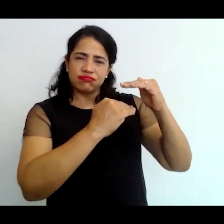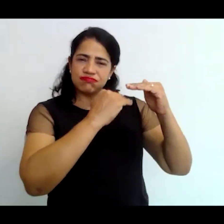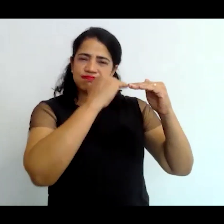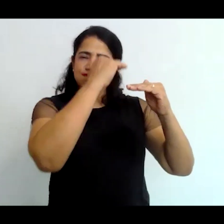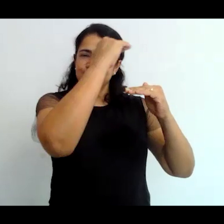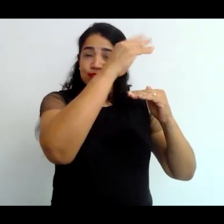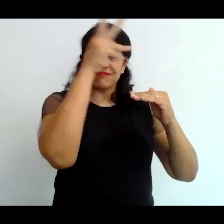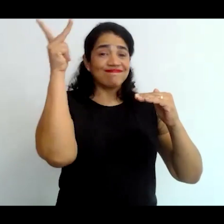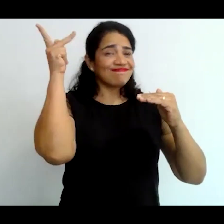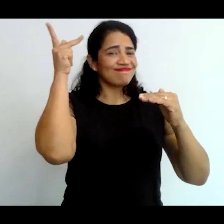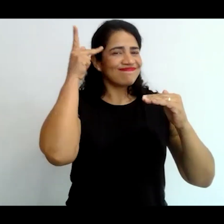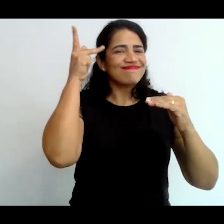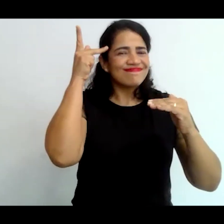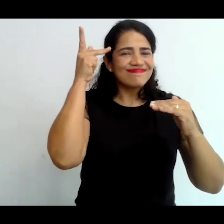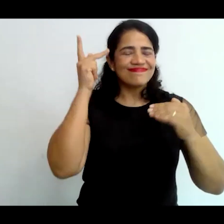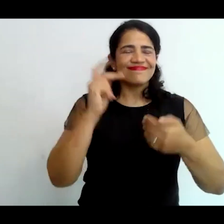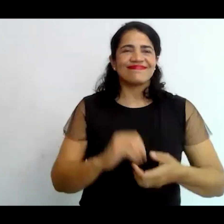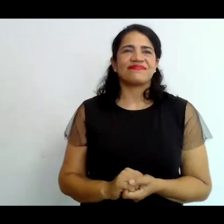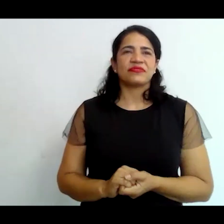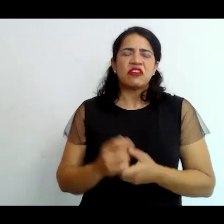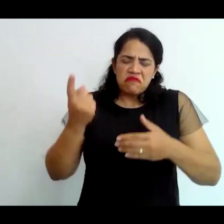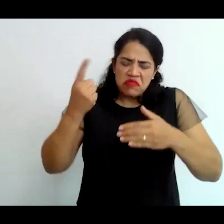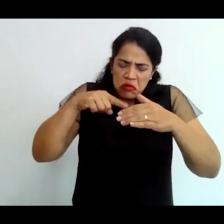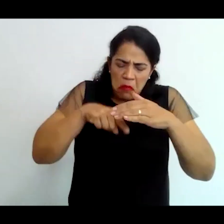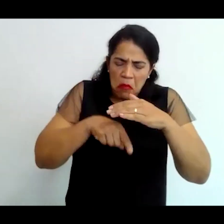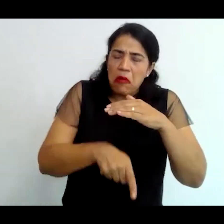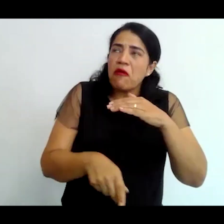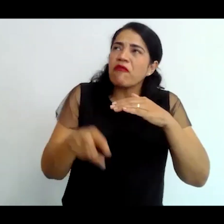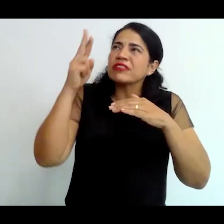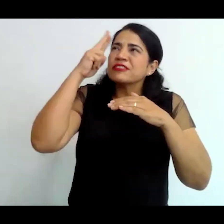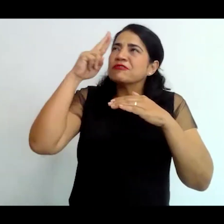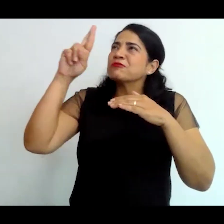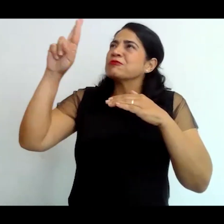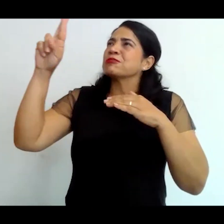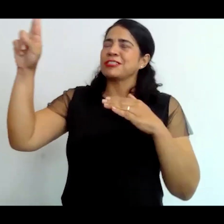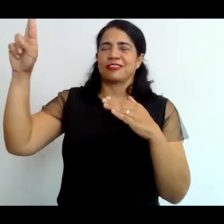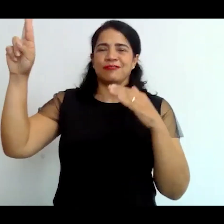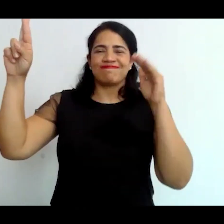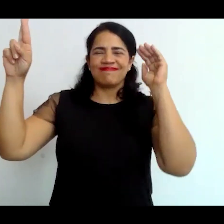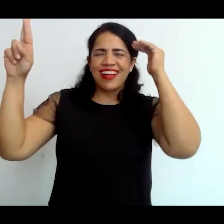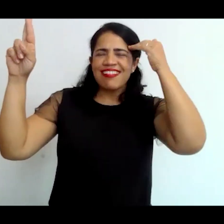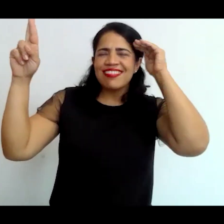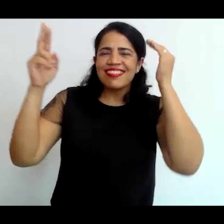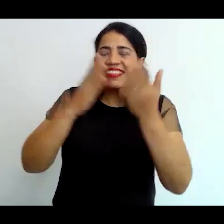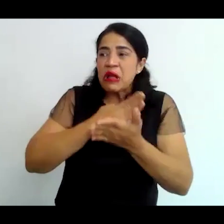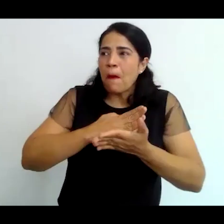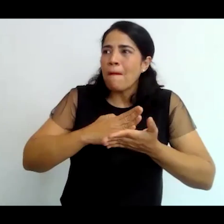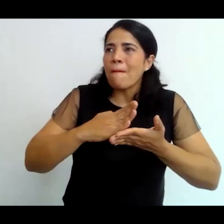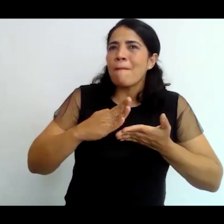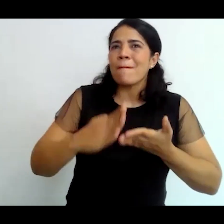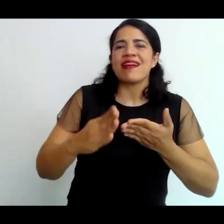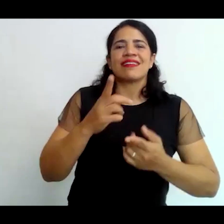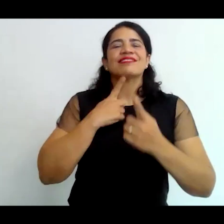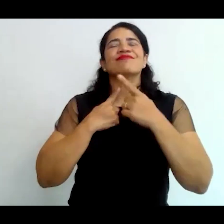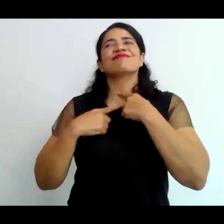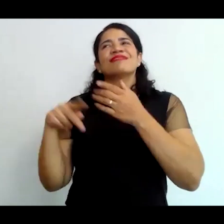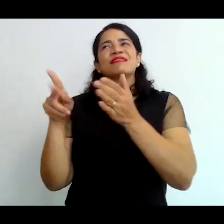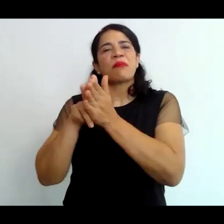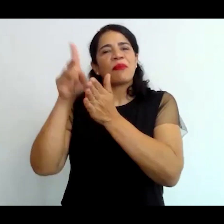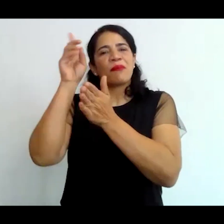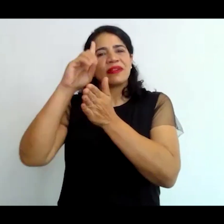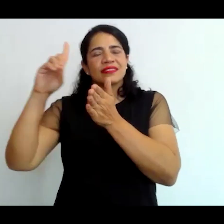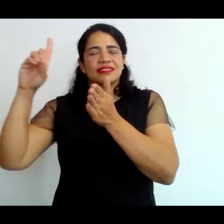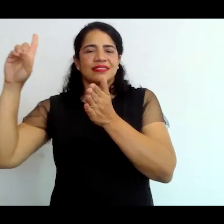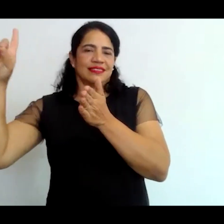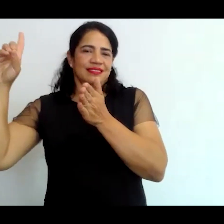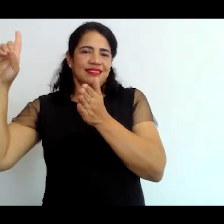vai começar a compreender qual é a vontade do Senhor. Irmãos, o Senhor está complementando, tá?